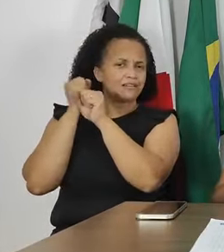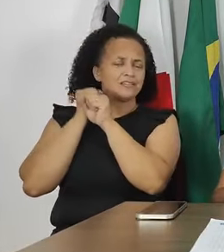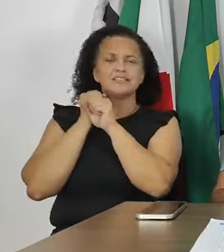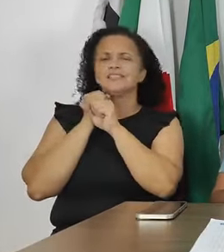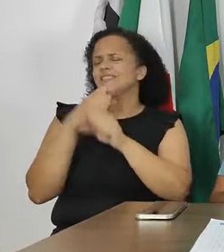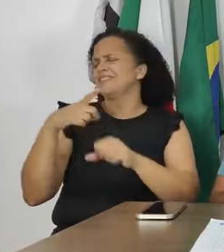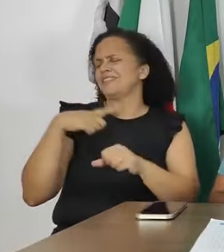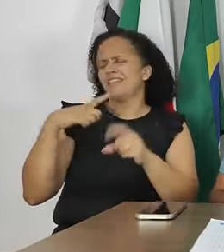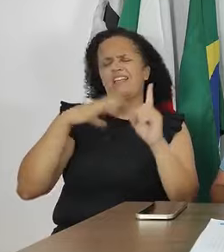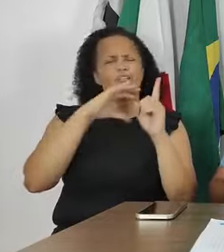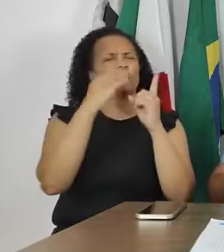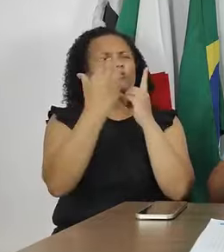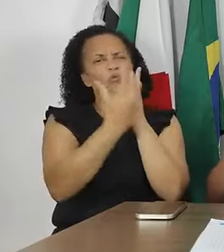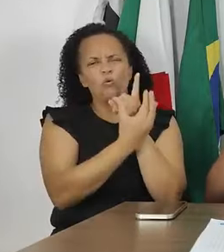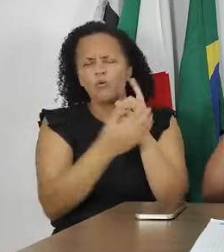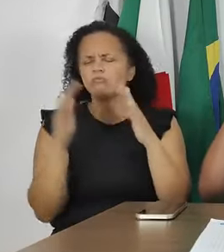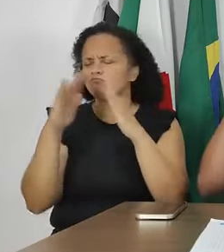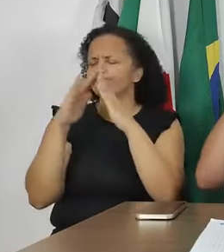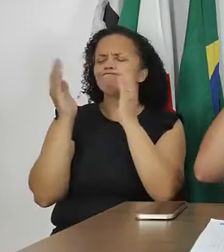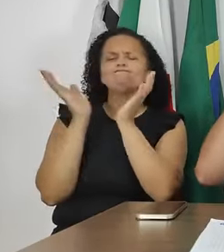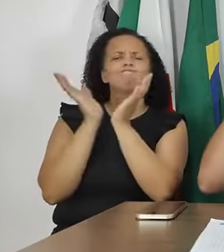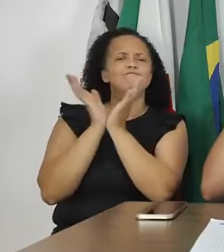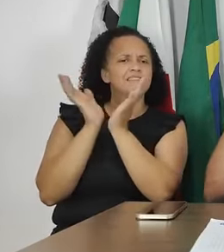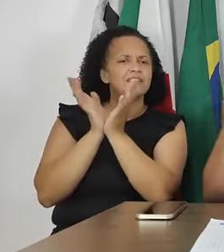vários cultos, células,